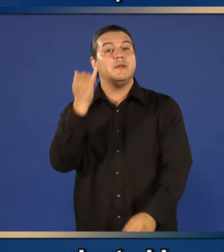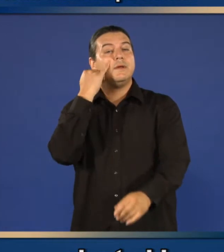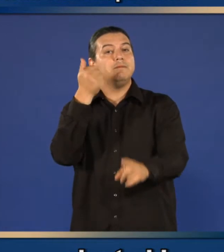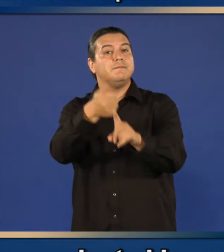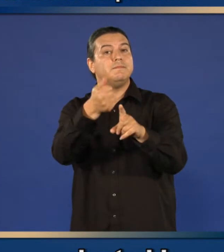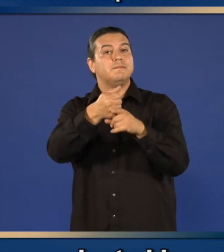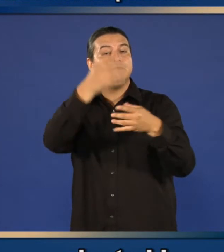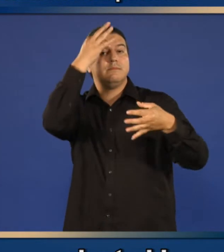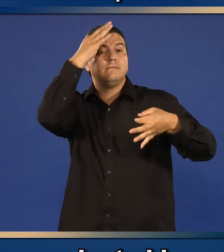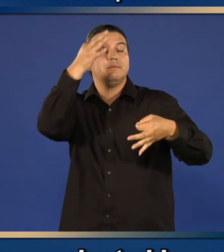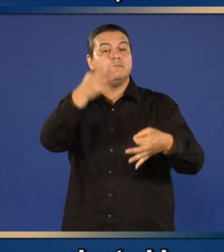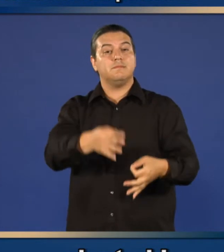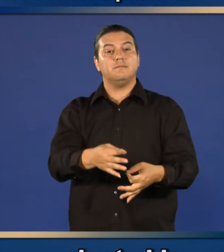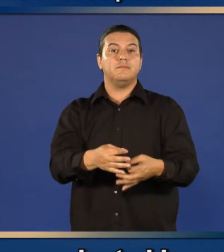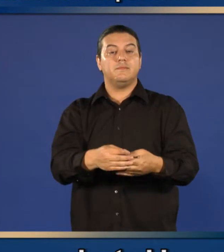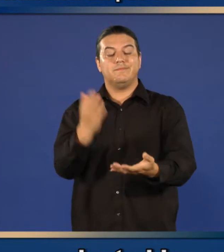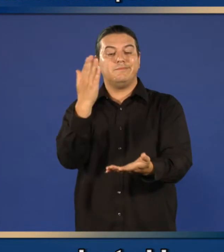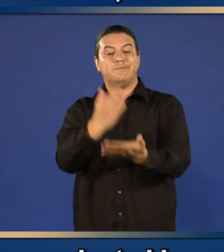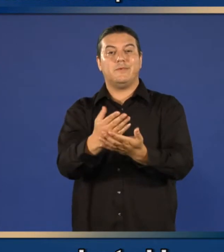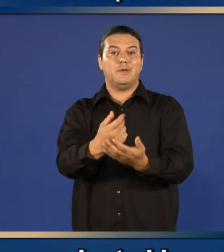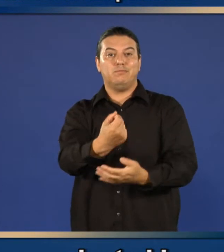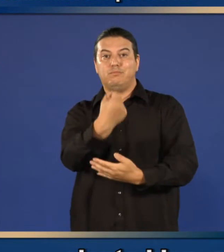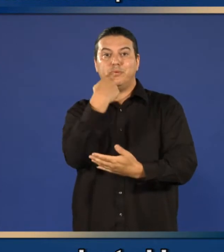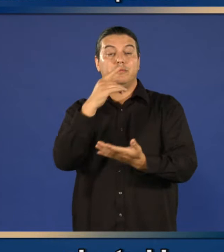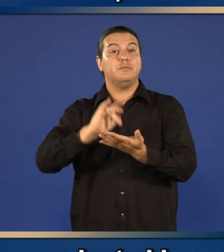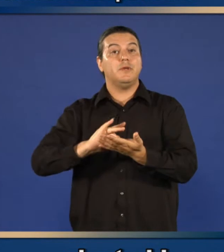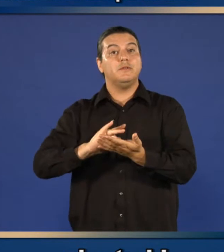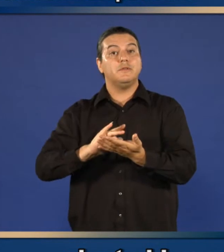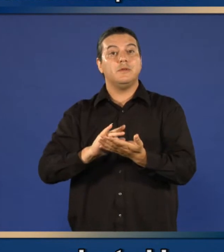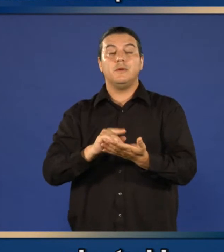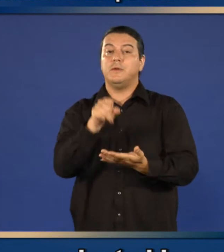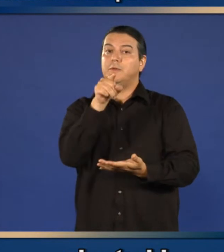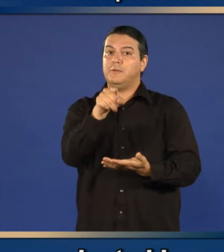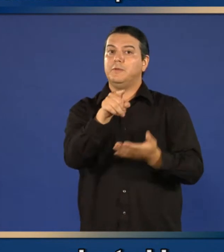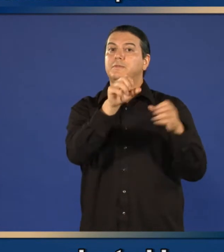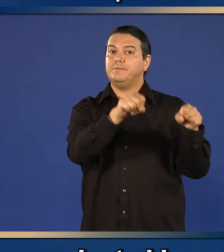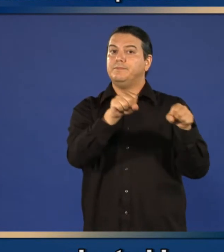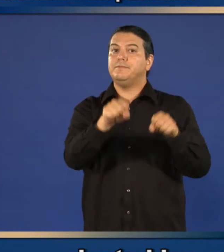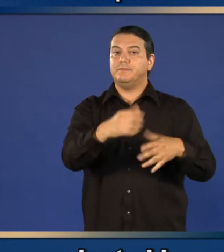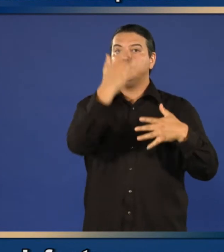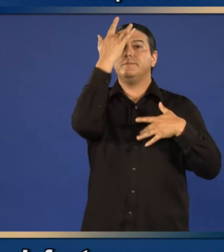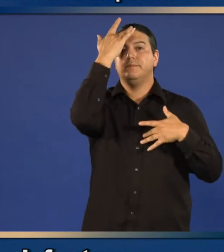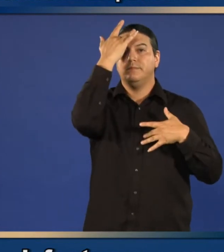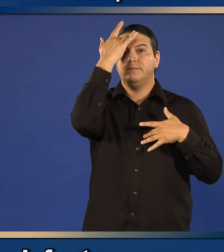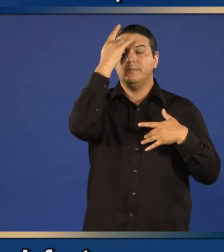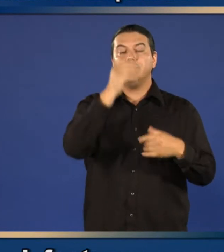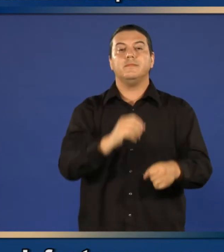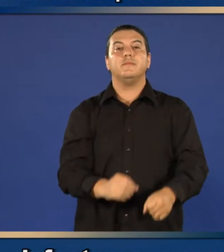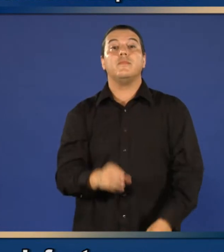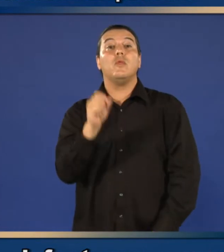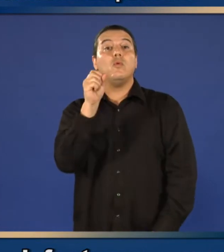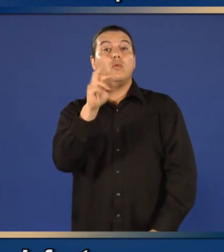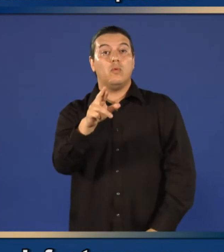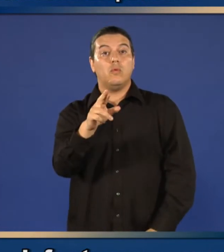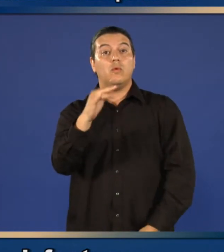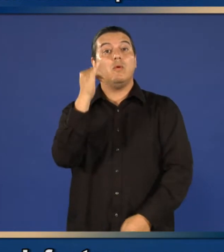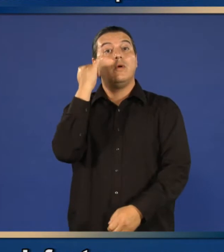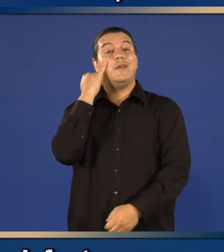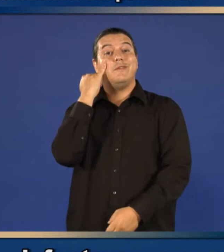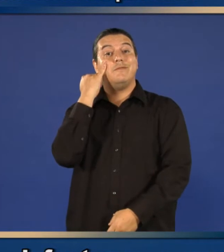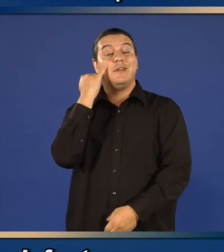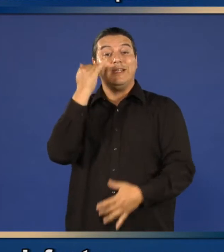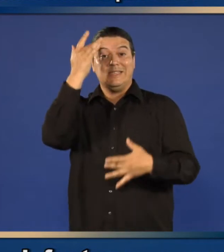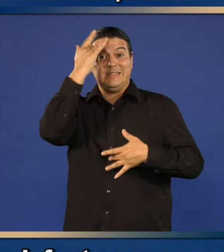y si usted deja de tomar este medicamento antes de tiempo puede infectarse o que la infección